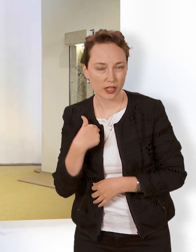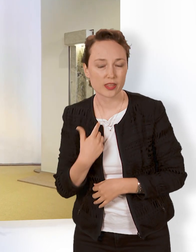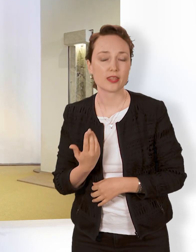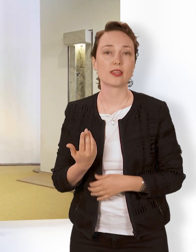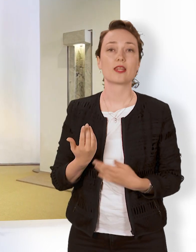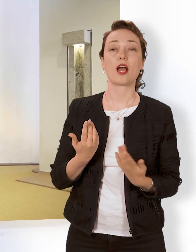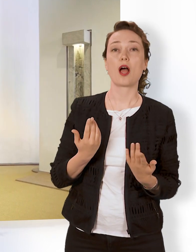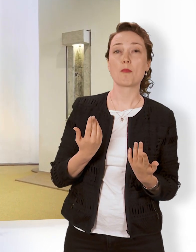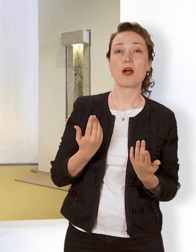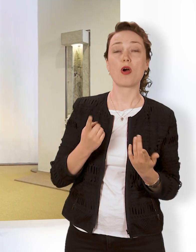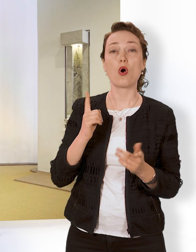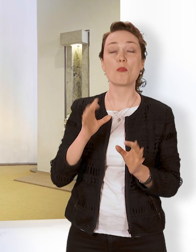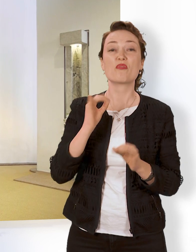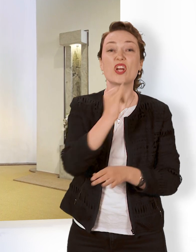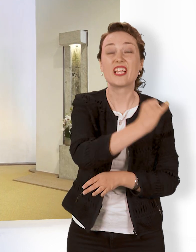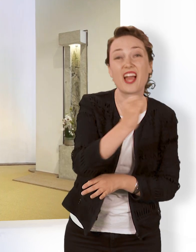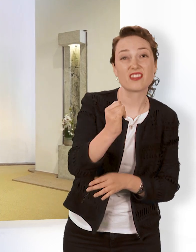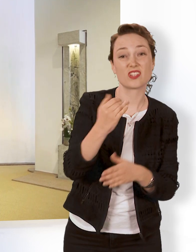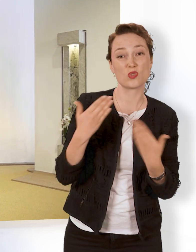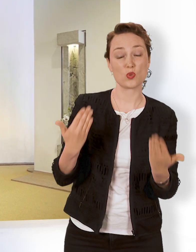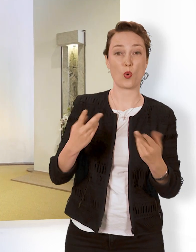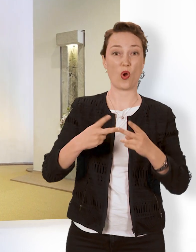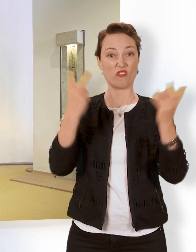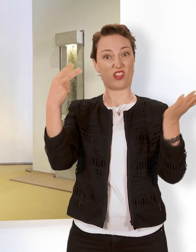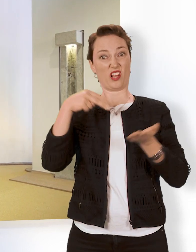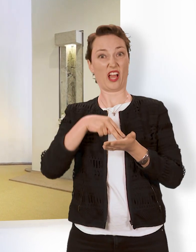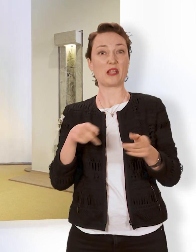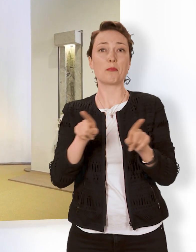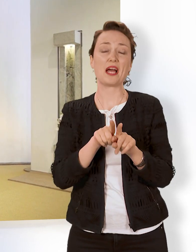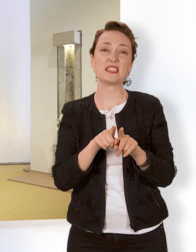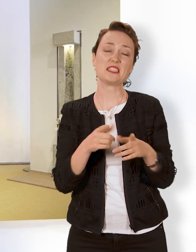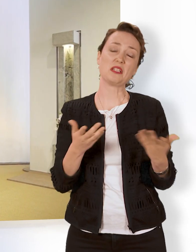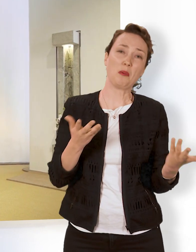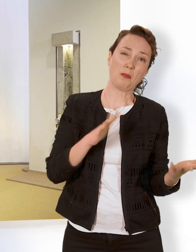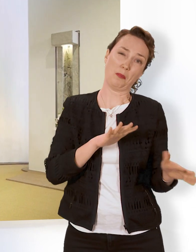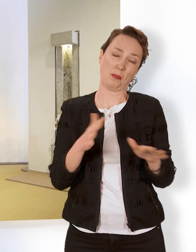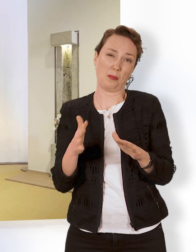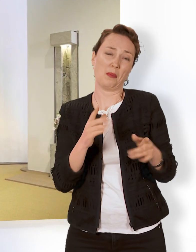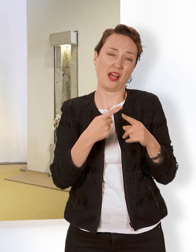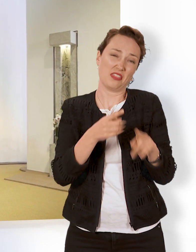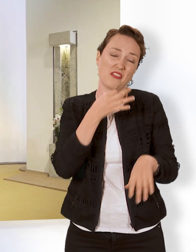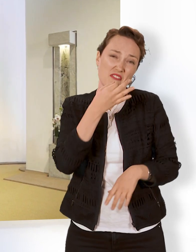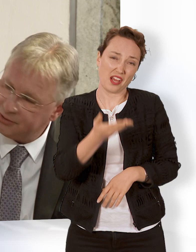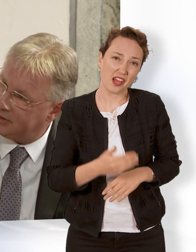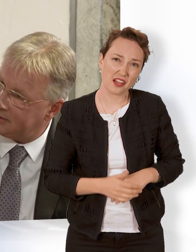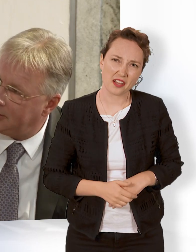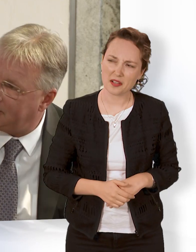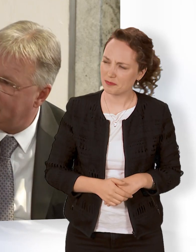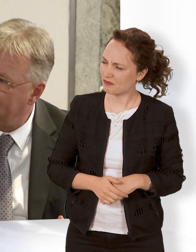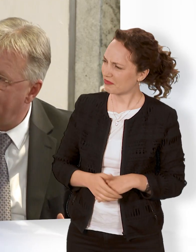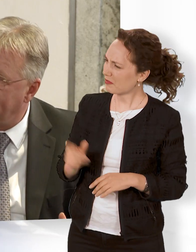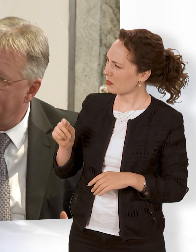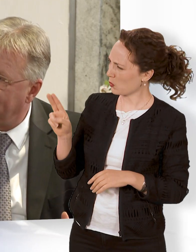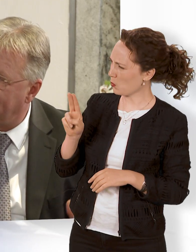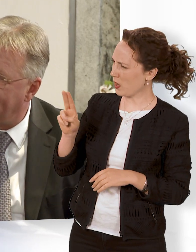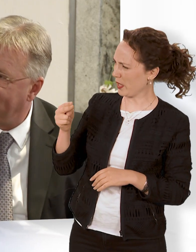Ob das aber für jeden erstrebenswert ist, so in der Öffentlichkeit zu stehen, ist wieder eine ganz andere Geschichte. Sprechen wir gleich nochmal. Uli Hoeneß musste tatsächlich bei